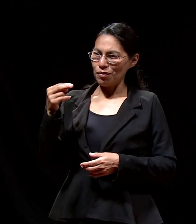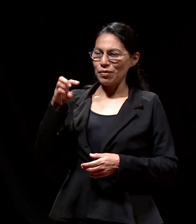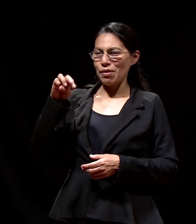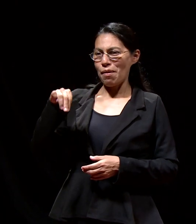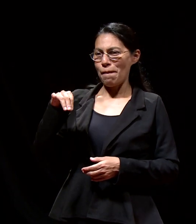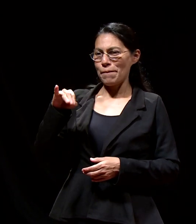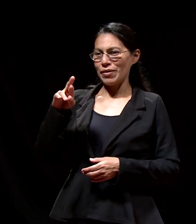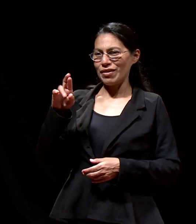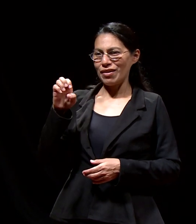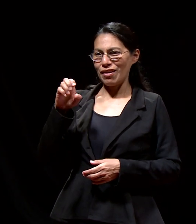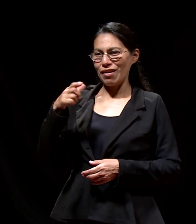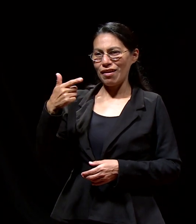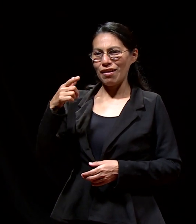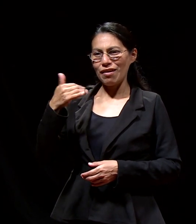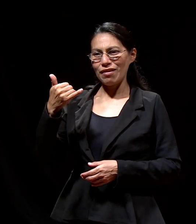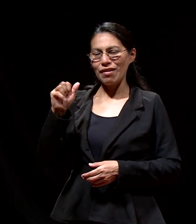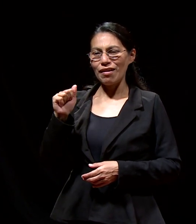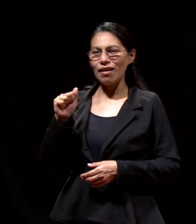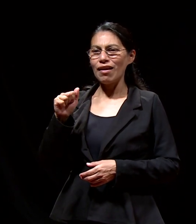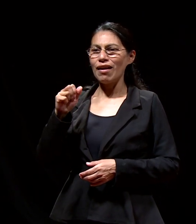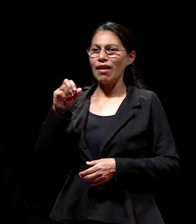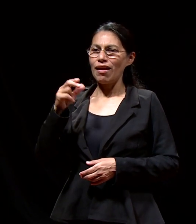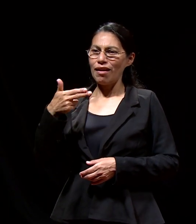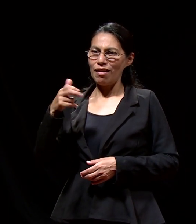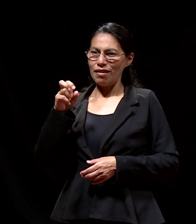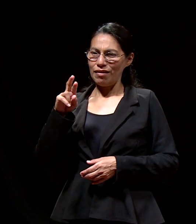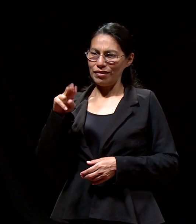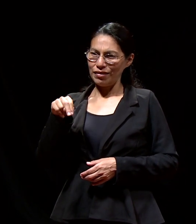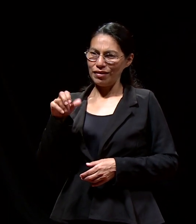Mireia Mireia Hernández